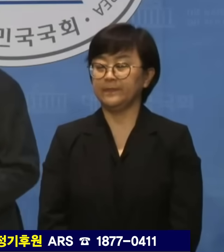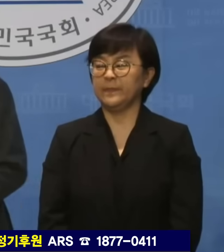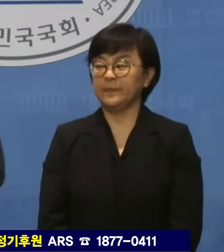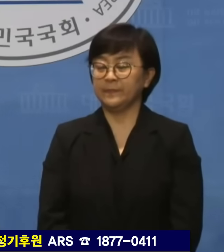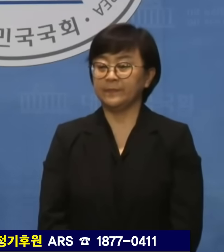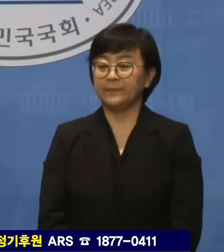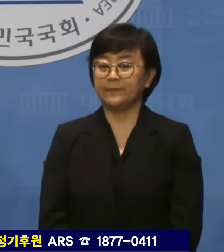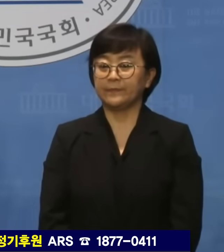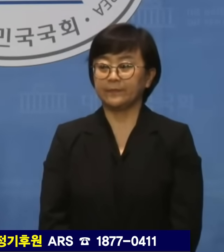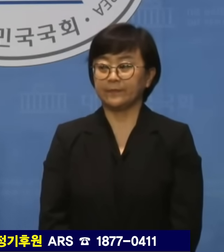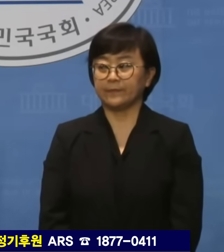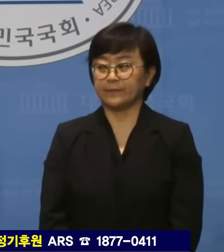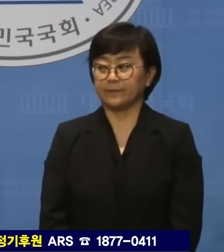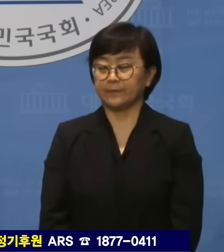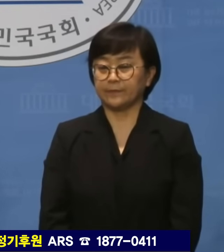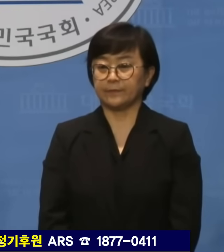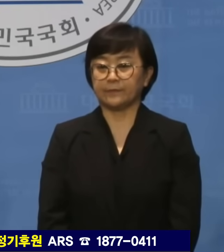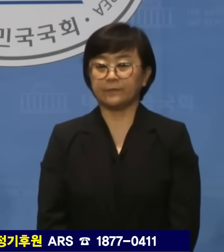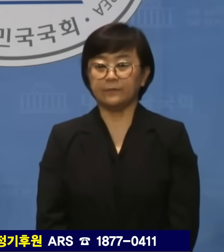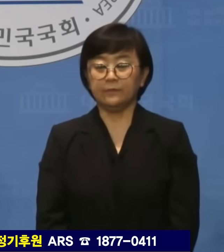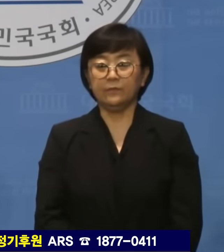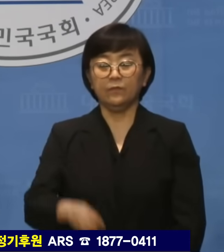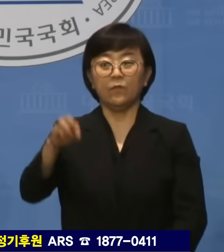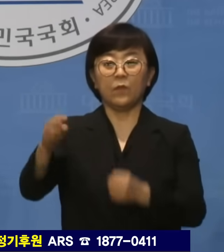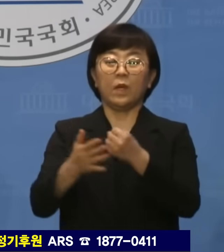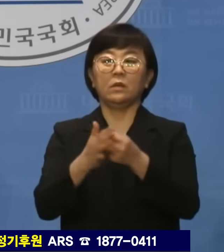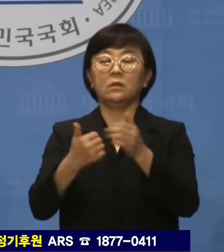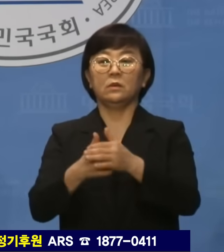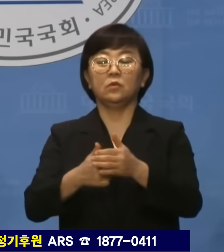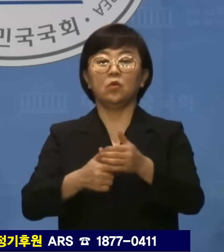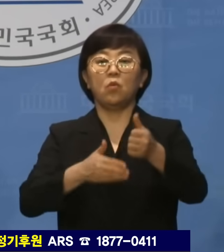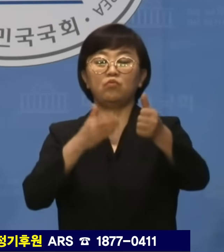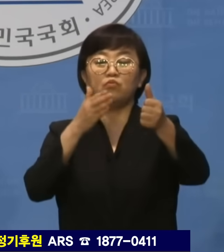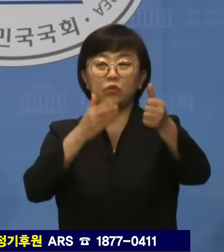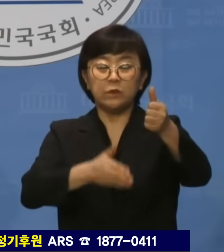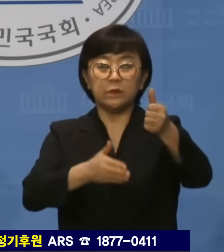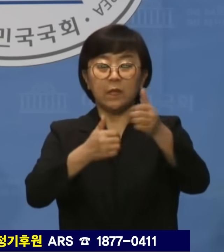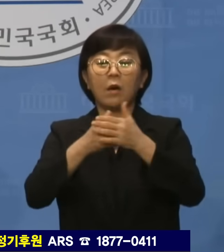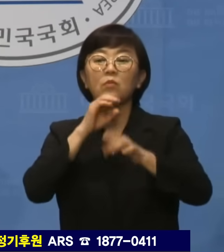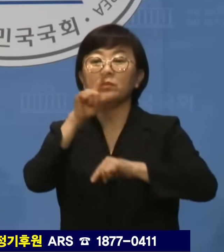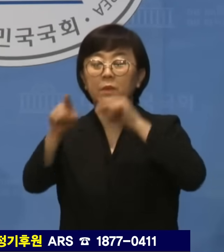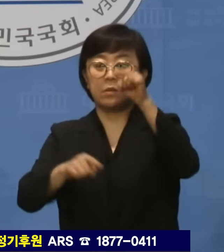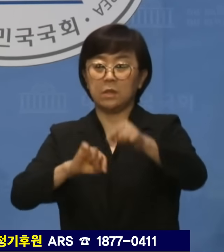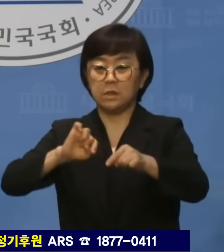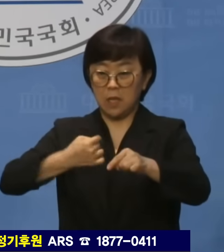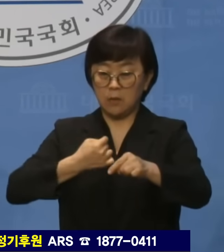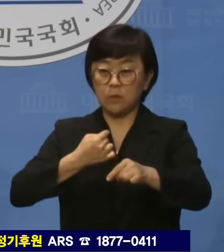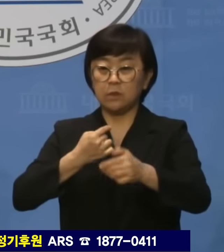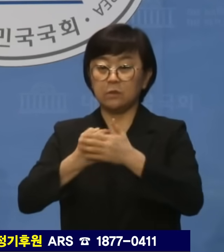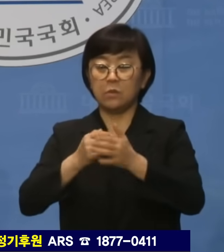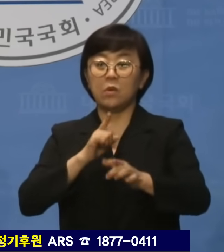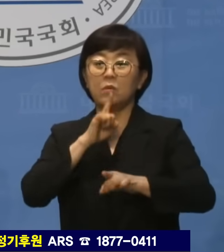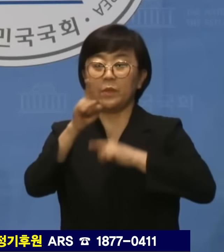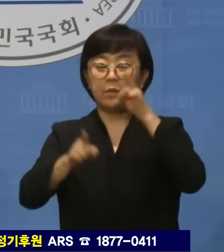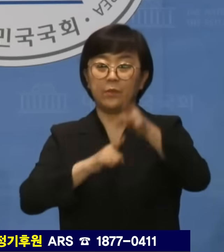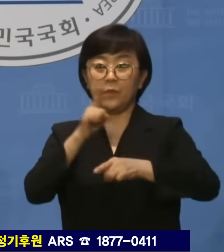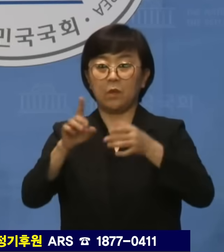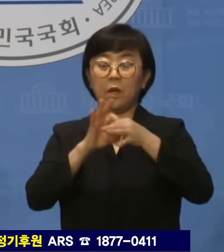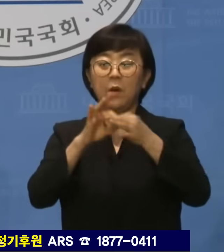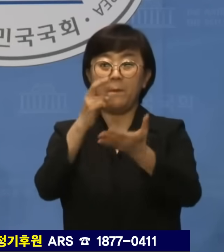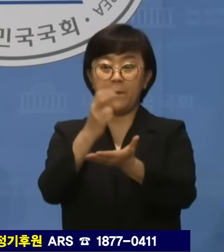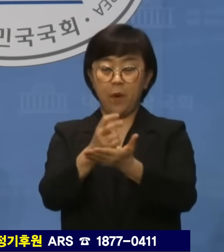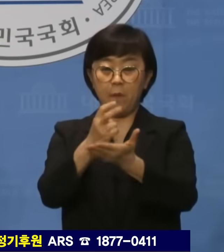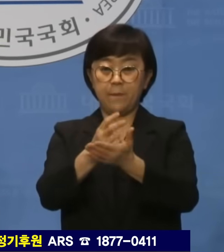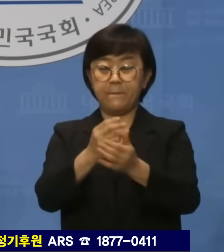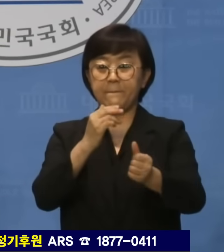유희림 위원장의 청부민원과 셀프심의 및 관련법 위반은 당장